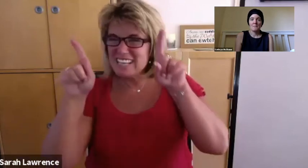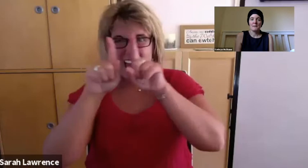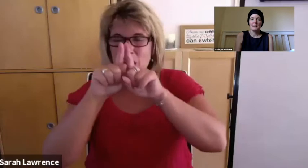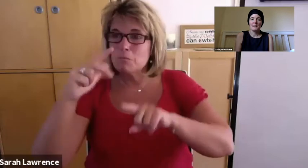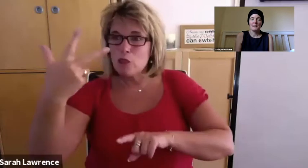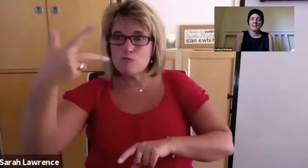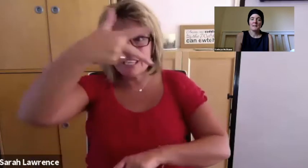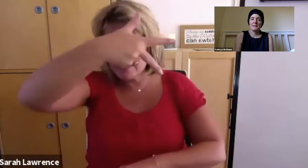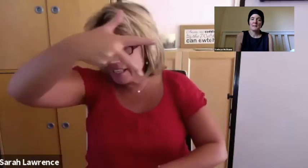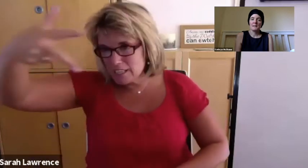Mae'r